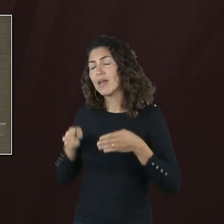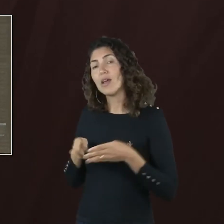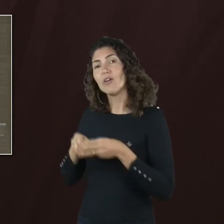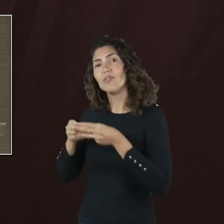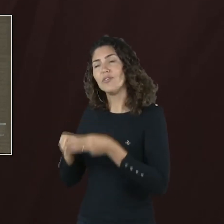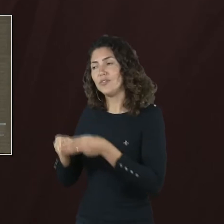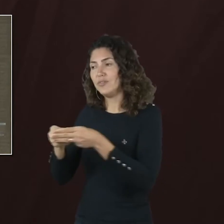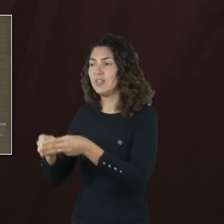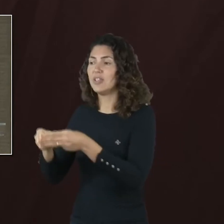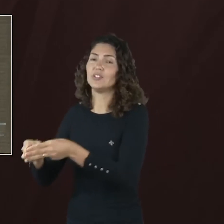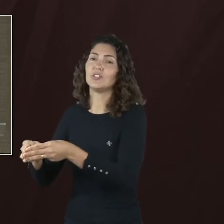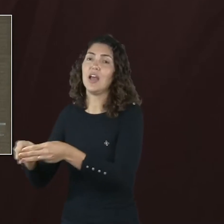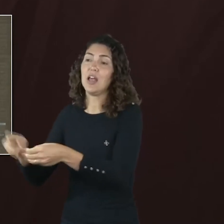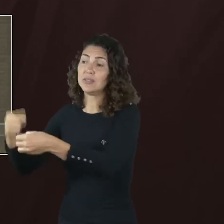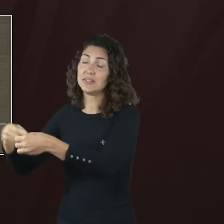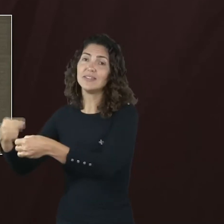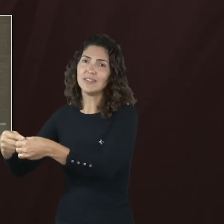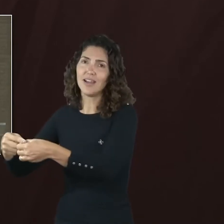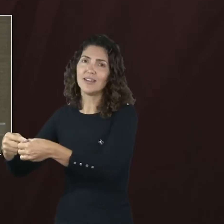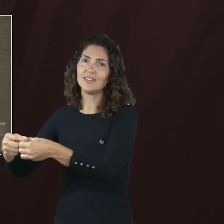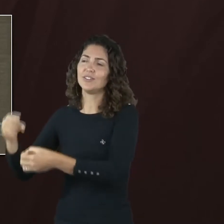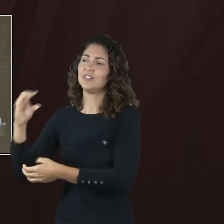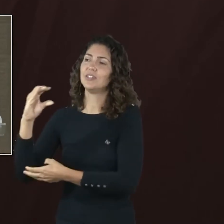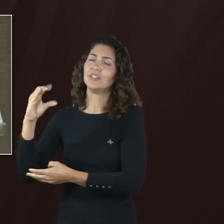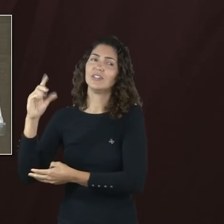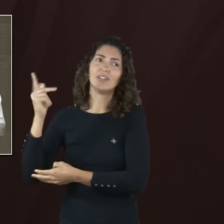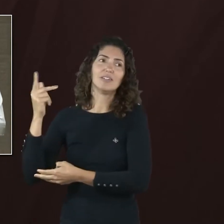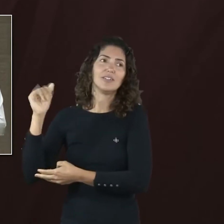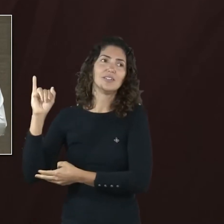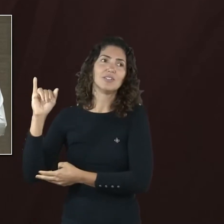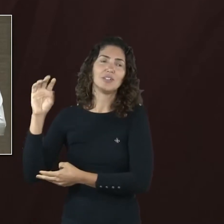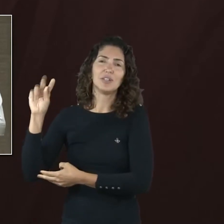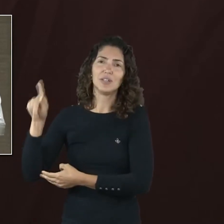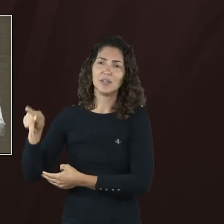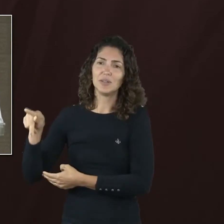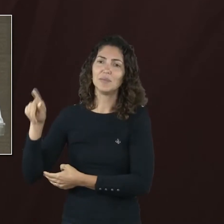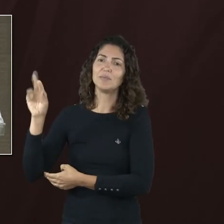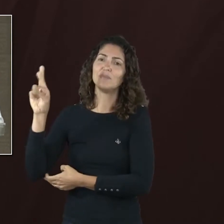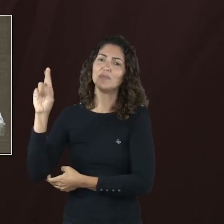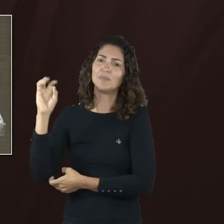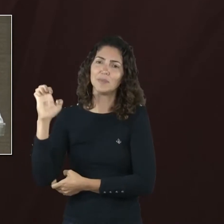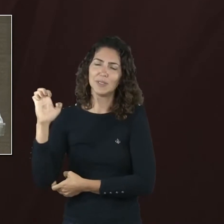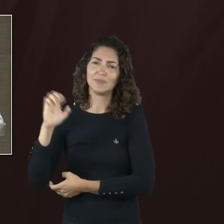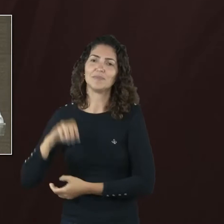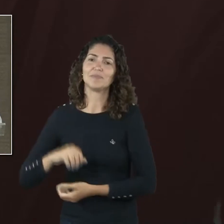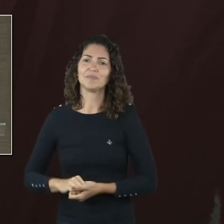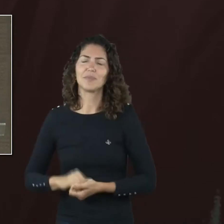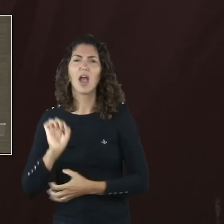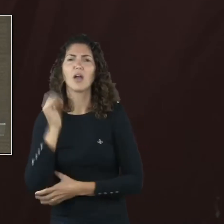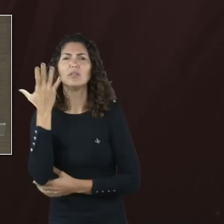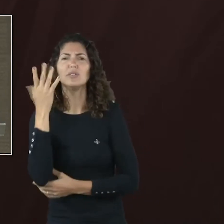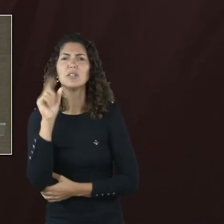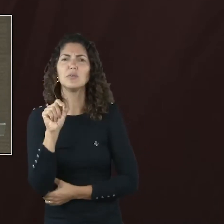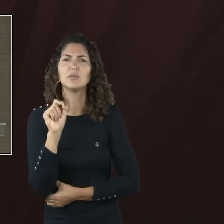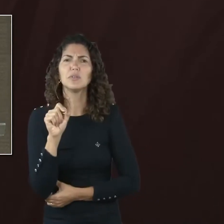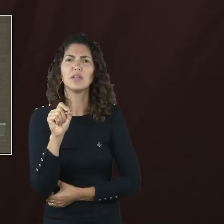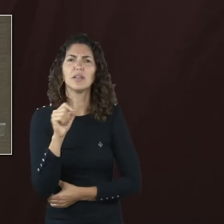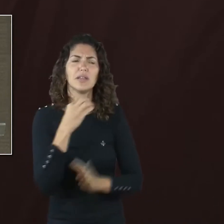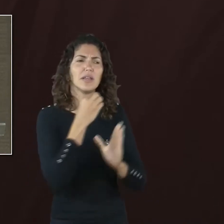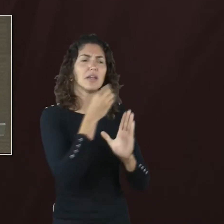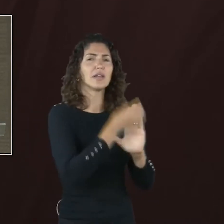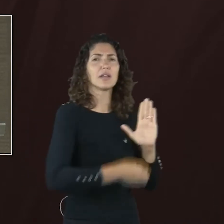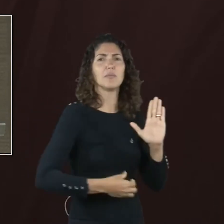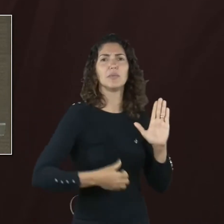o que aconteceu, irmãos? Capítulo 13, vamos pular já lá